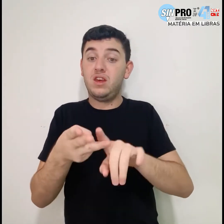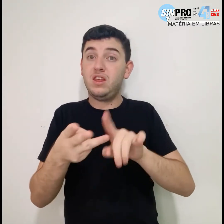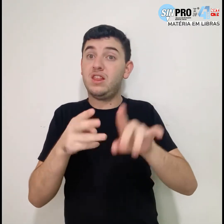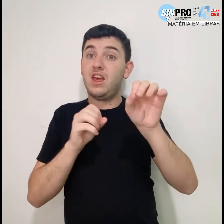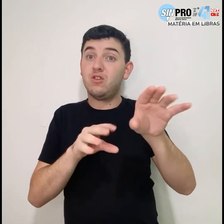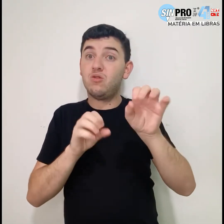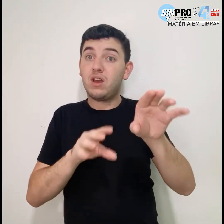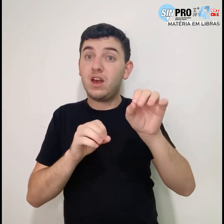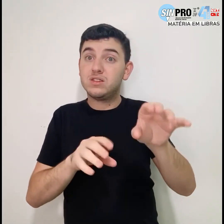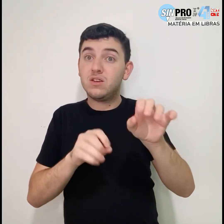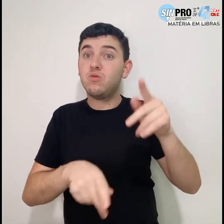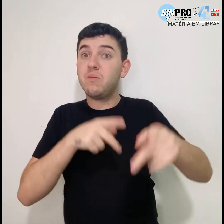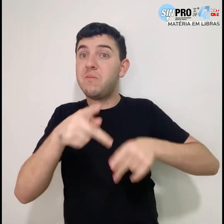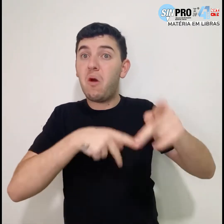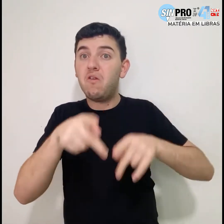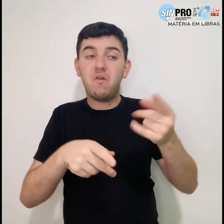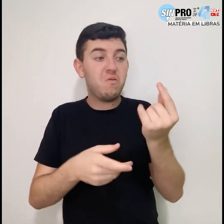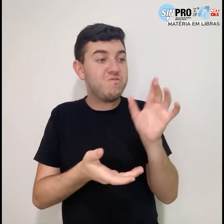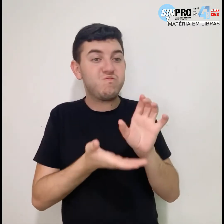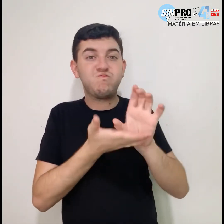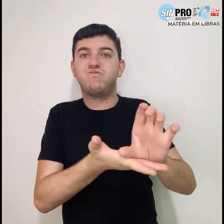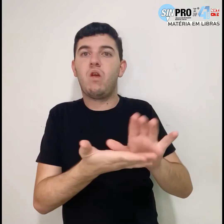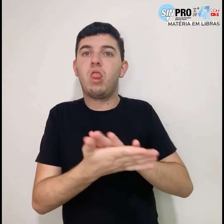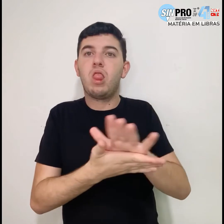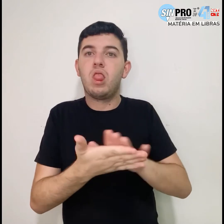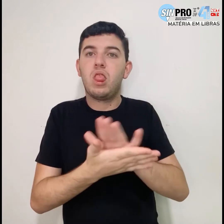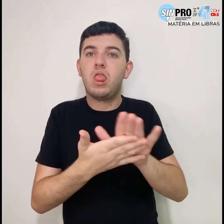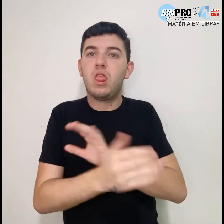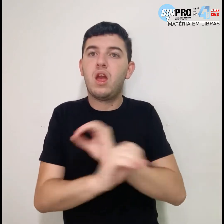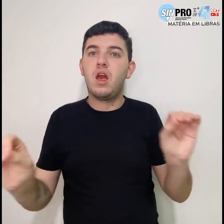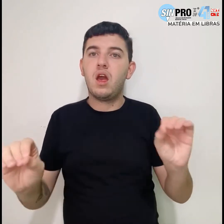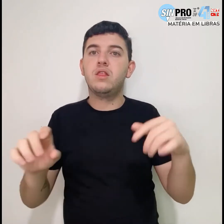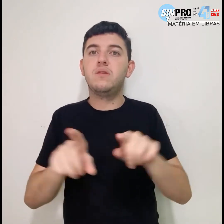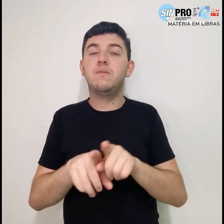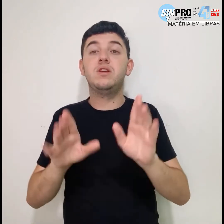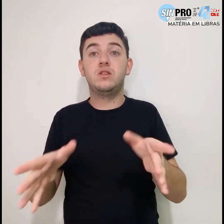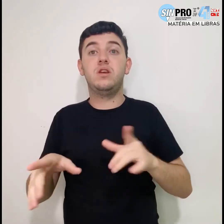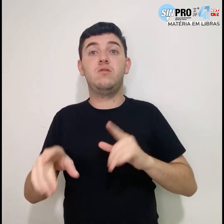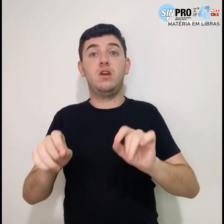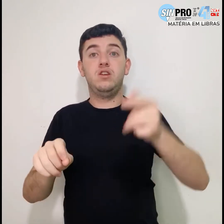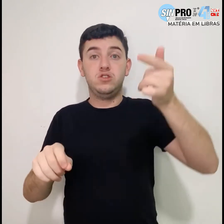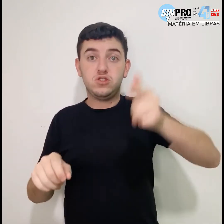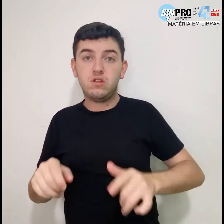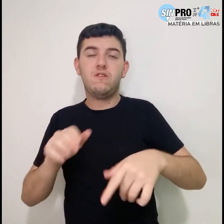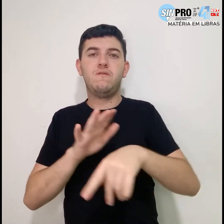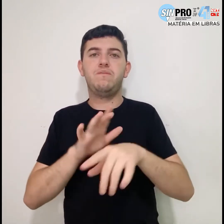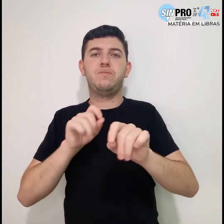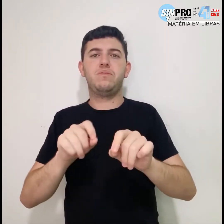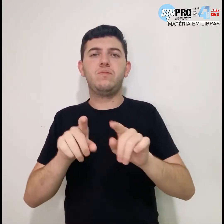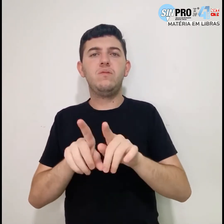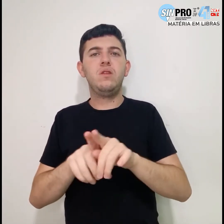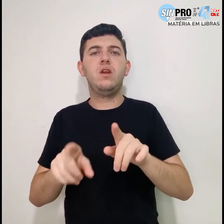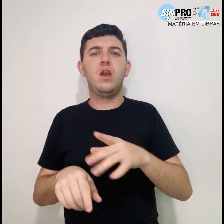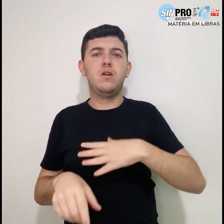Quem tem repetido a política do desprezo à população e genocídio do governo Bolsonaro